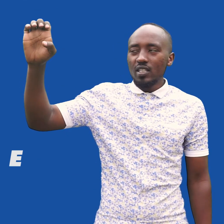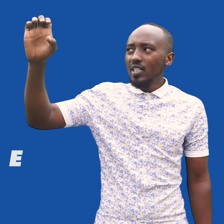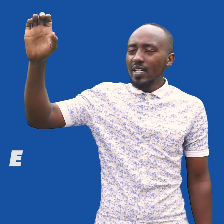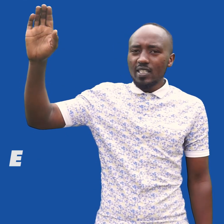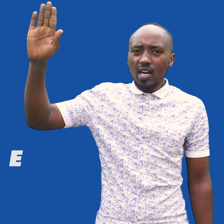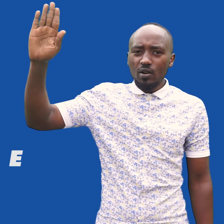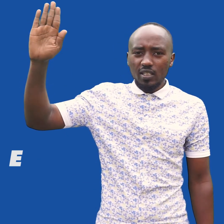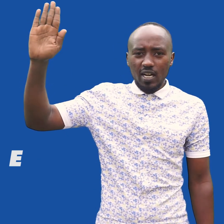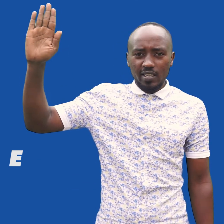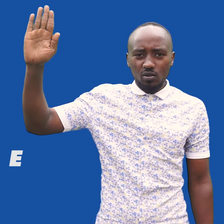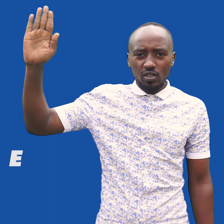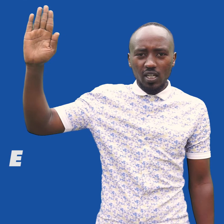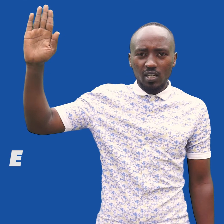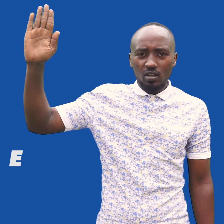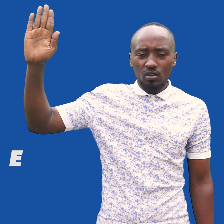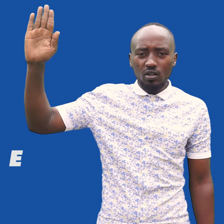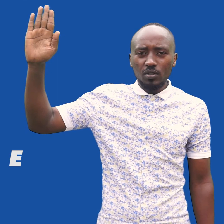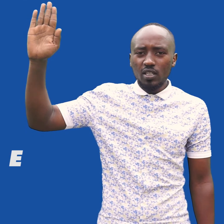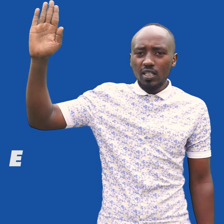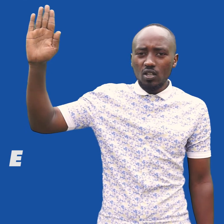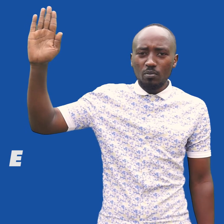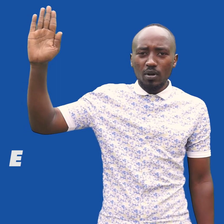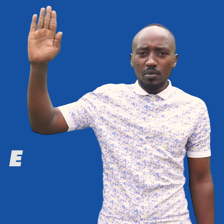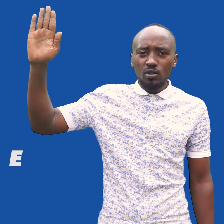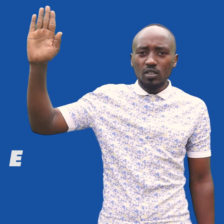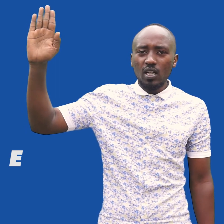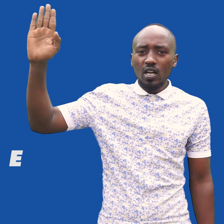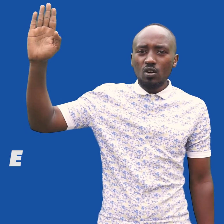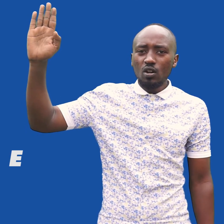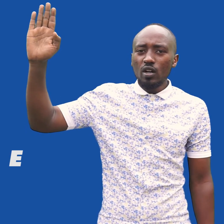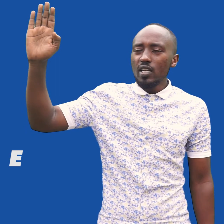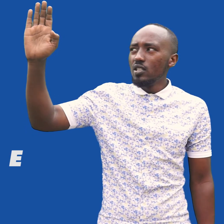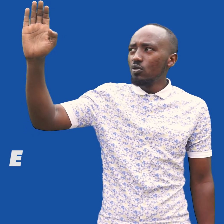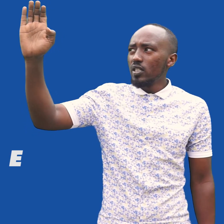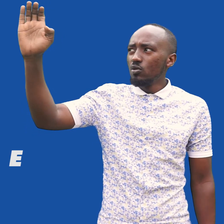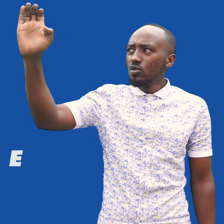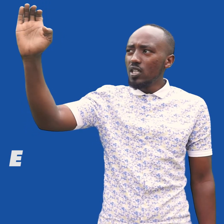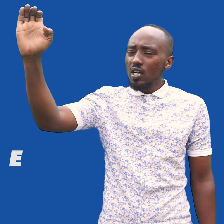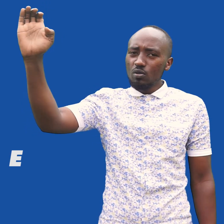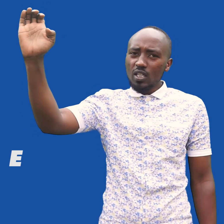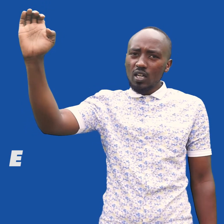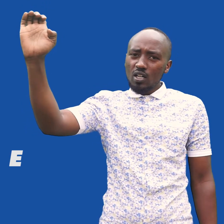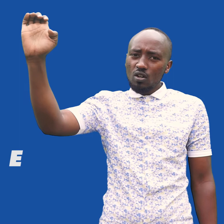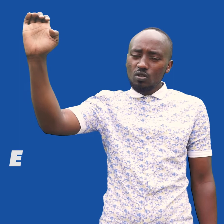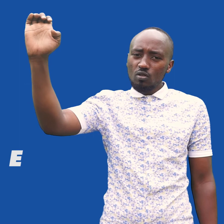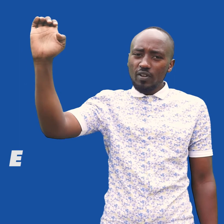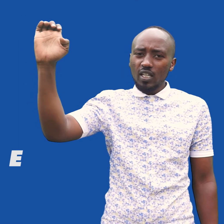Chiganza chawe, jaga ze gulicha. Mungi lindu tse chiganza chawe, mbako wakime ze gulicha. Nooneho, e, izinukulazanguzi, nangangangulicha. Nooneho uze mufata,